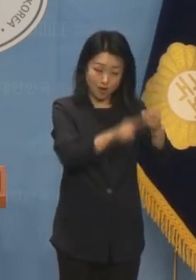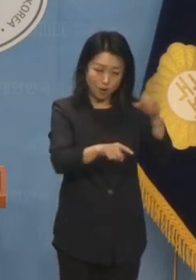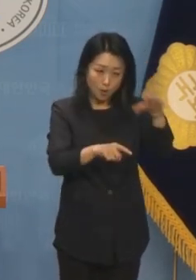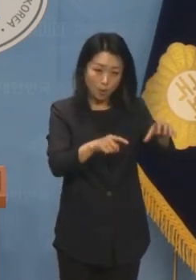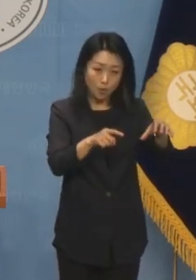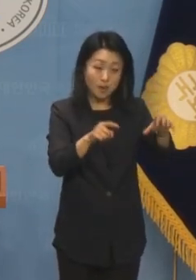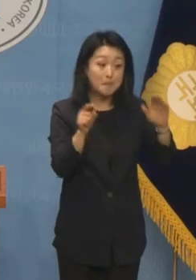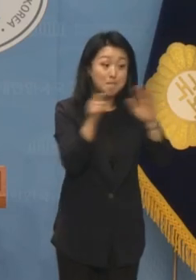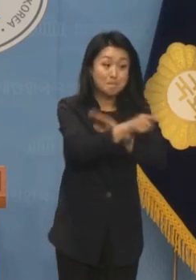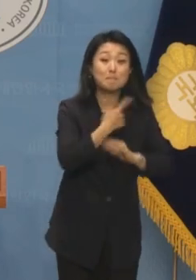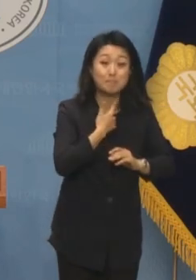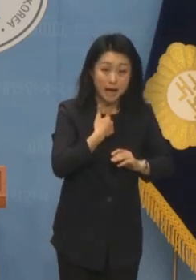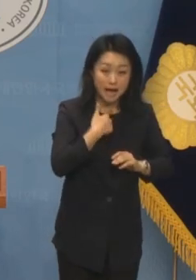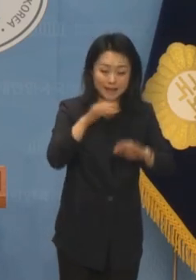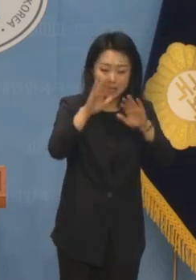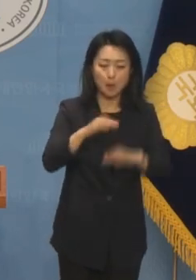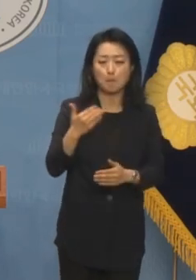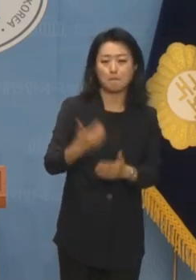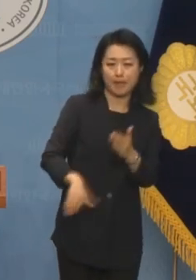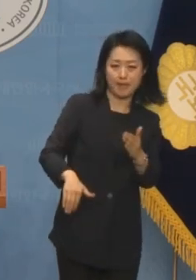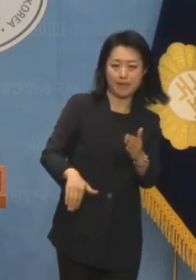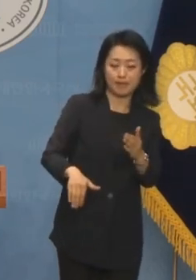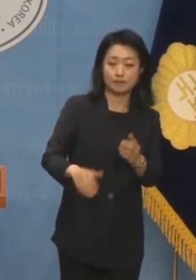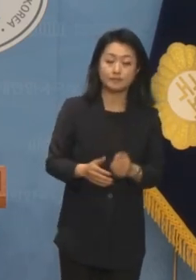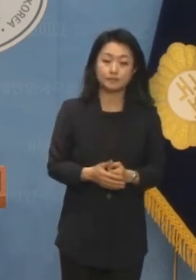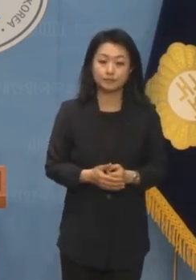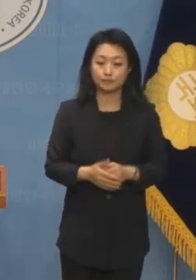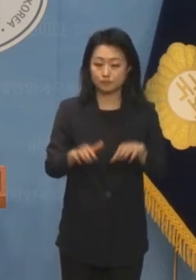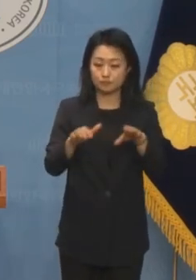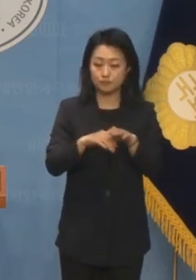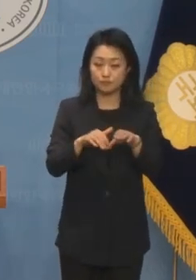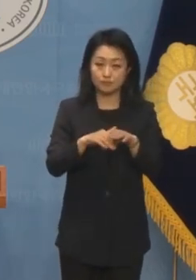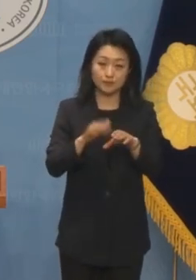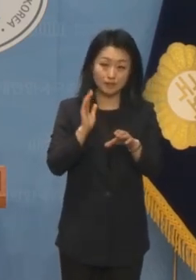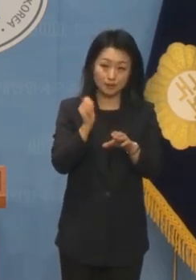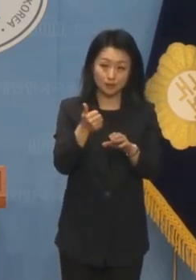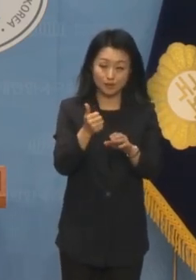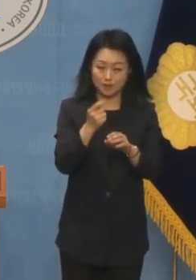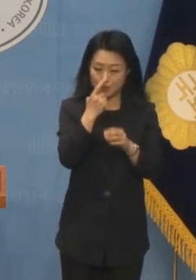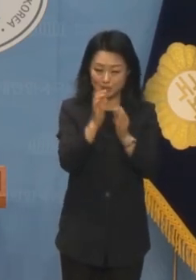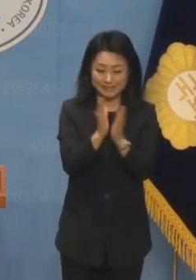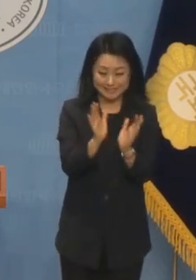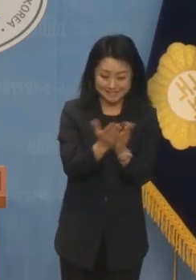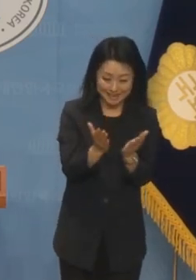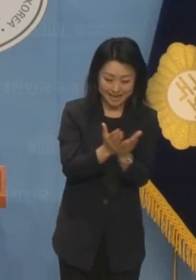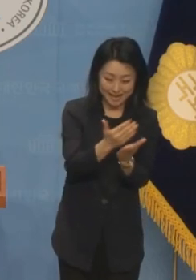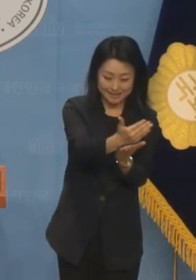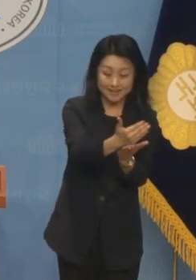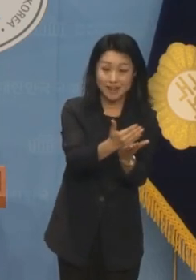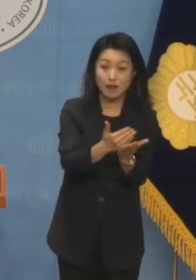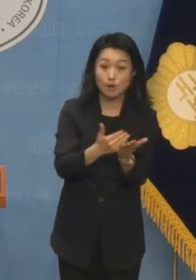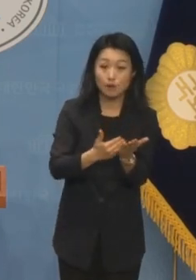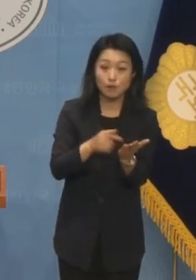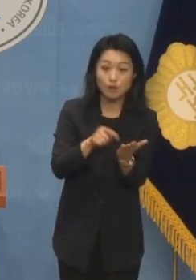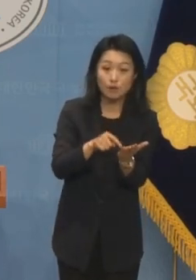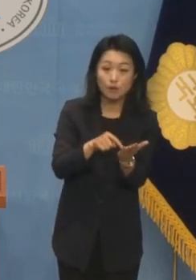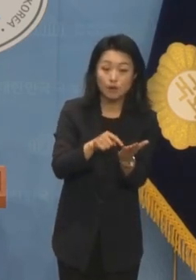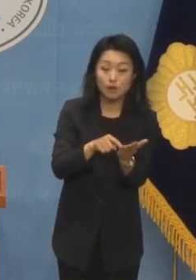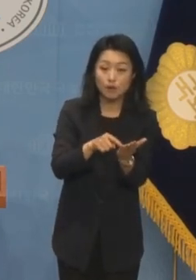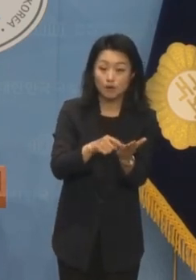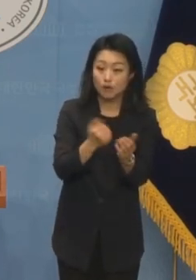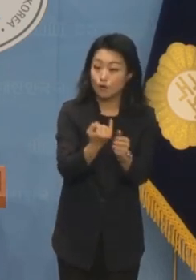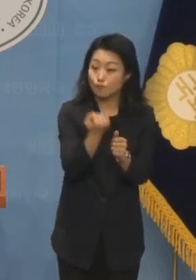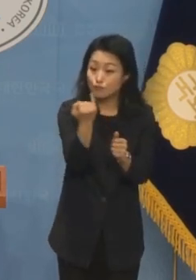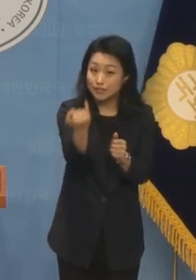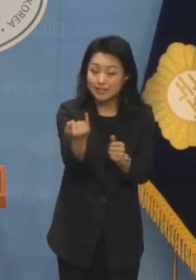그럼에도 문재인 대통령은 자신의 회고록에 원칙도 상식도 없는 국민 기만 외교 참사를